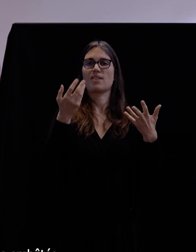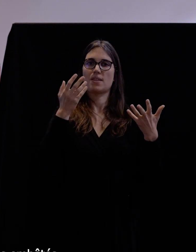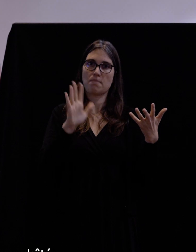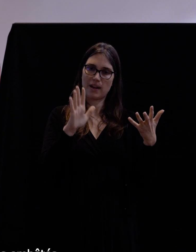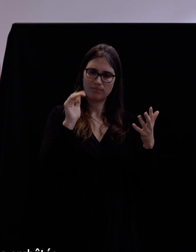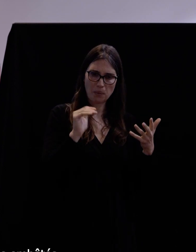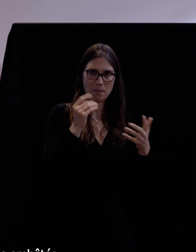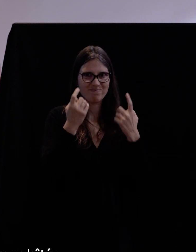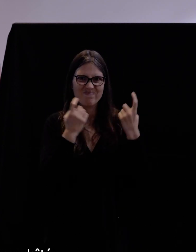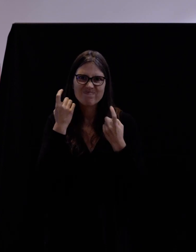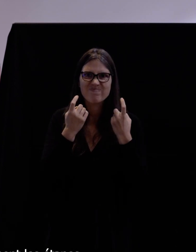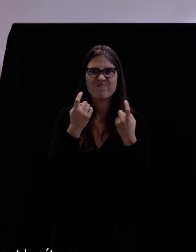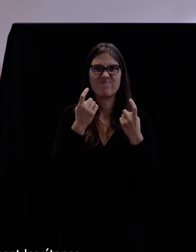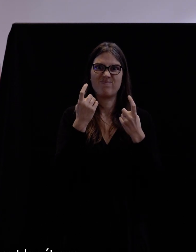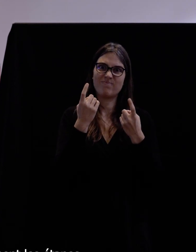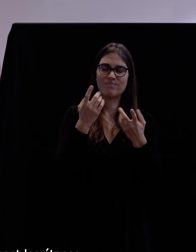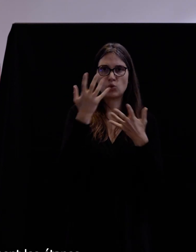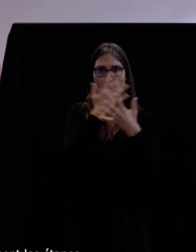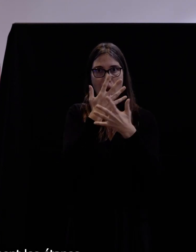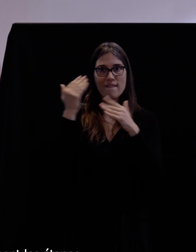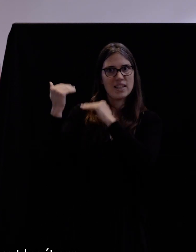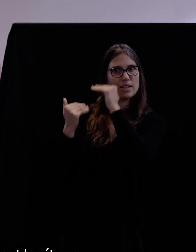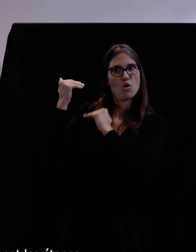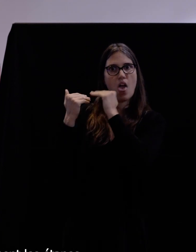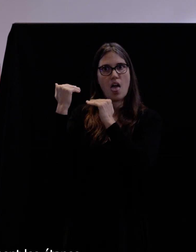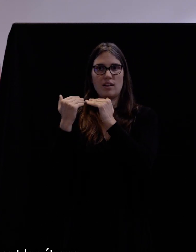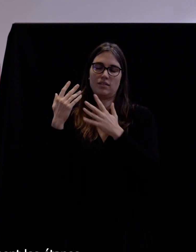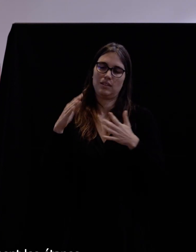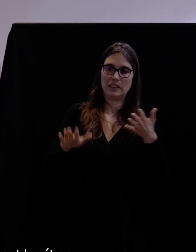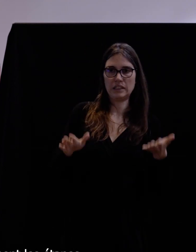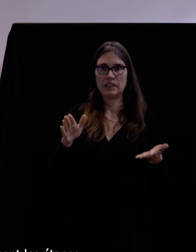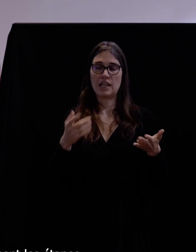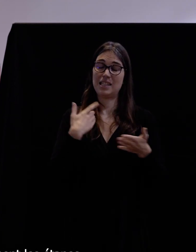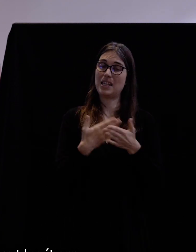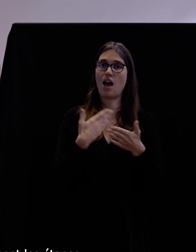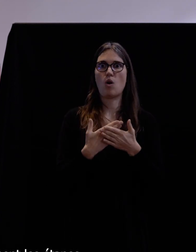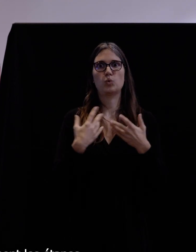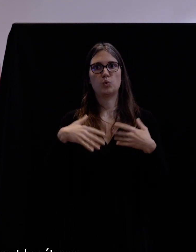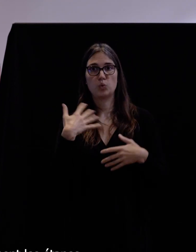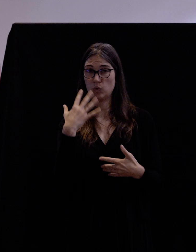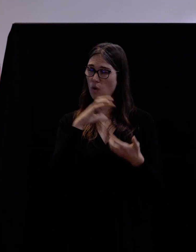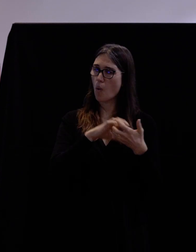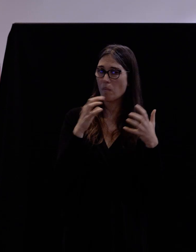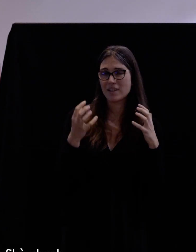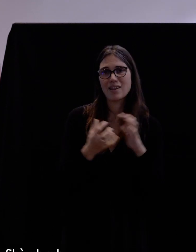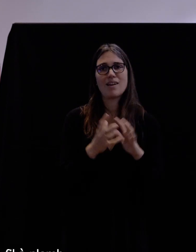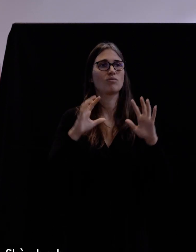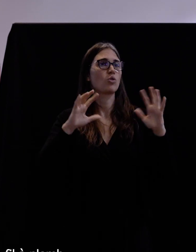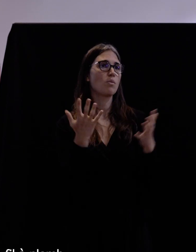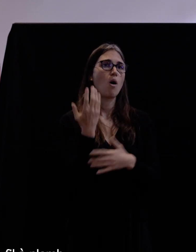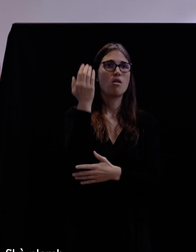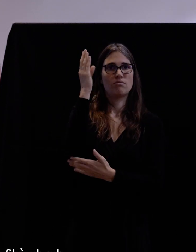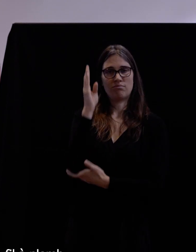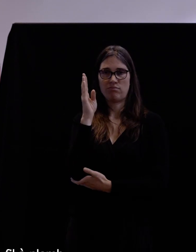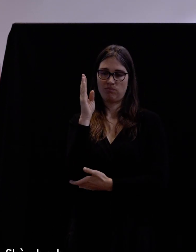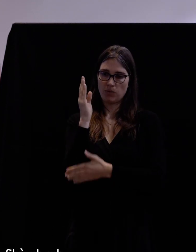sont très embêtés par les troubles vestibulaires. Donc ça, c'est vraiment les étapes de verticalisation avec le fait d'être